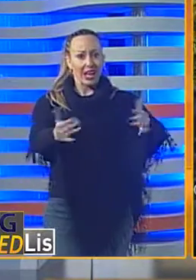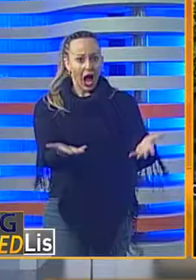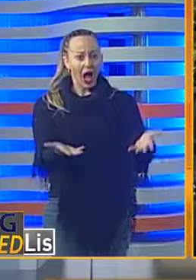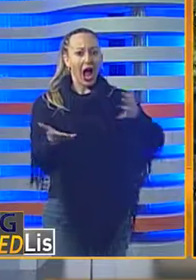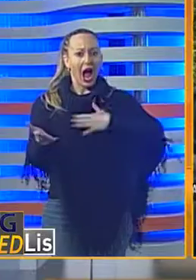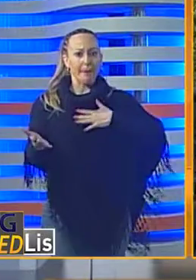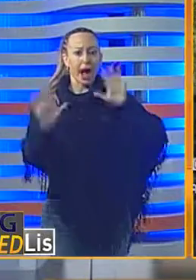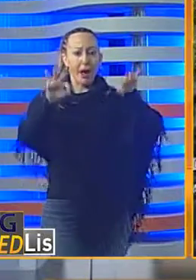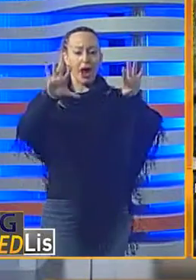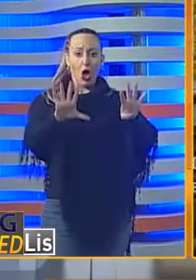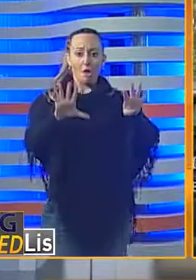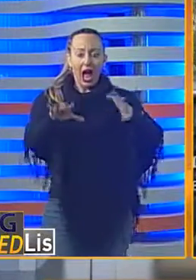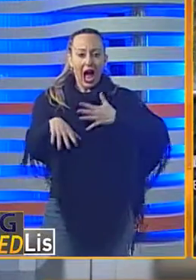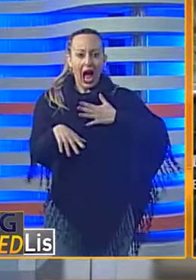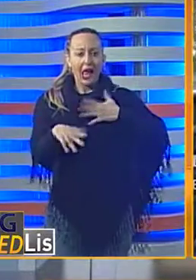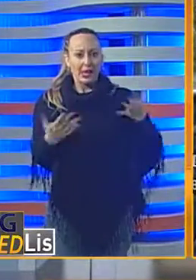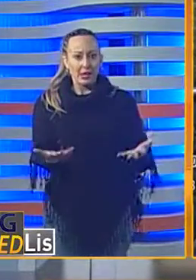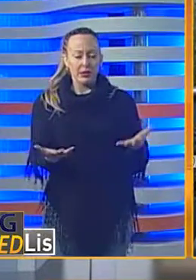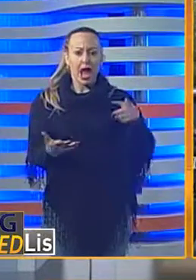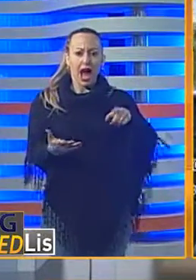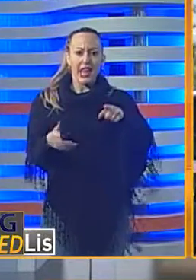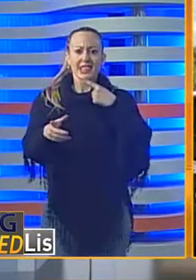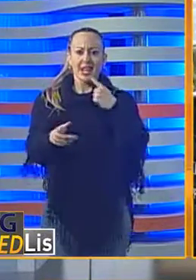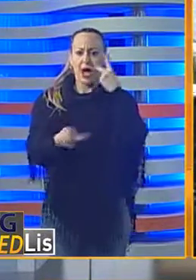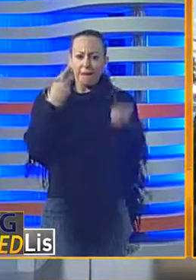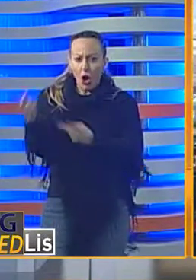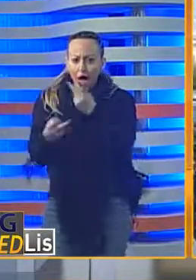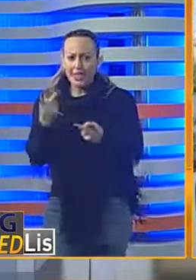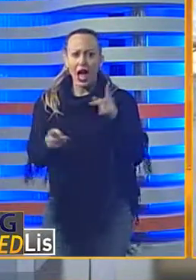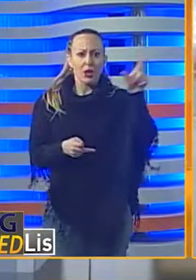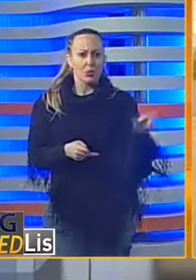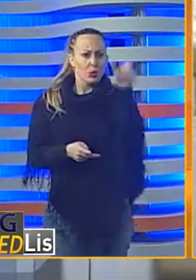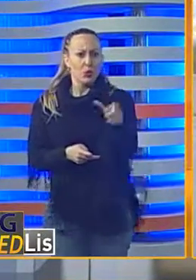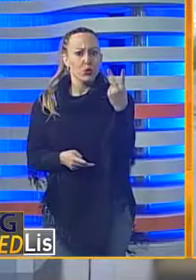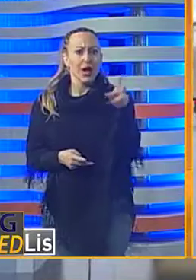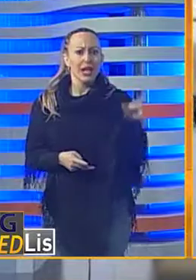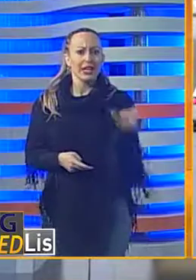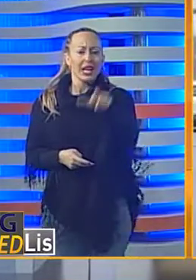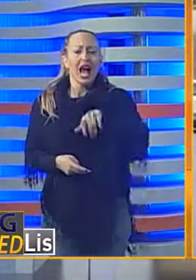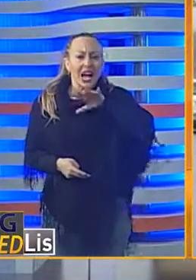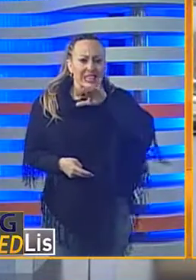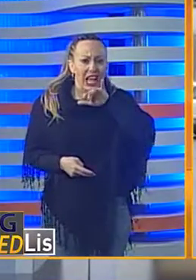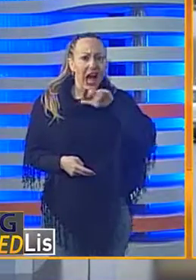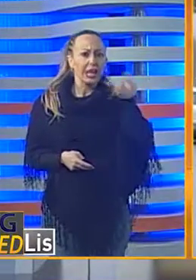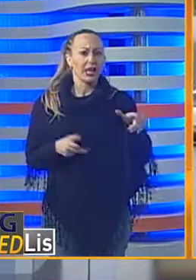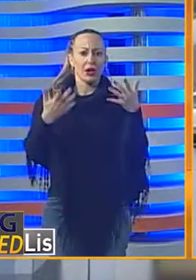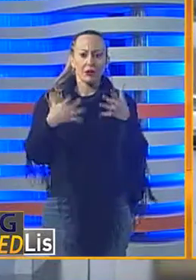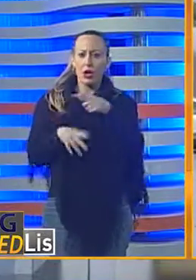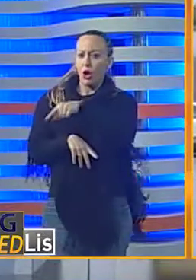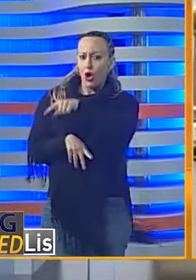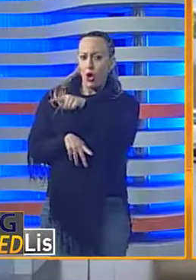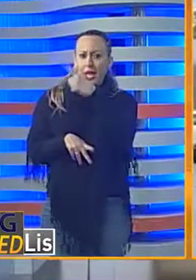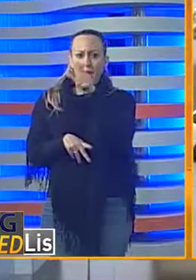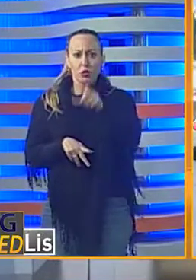di appena 9 anni. A commettere le violenze due anziani, finiti anche loro ai domiciliari. Per